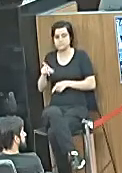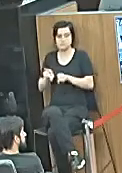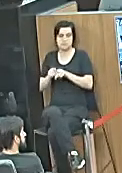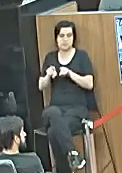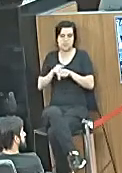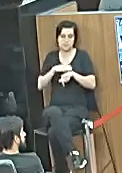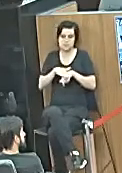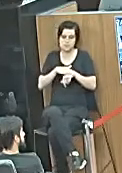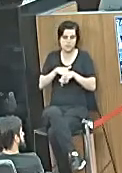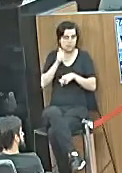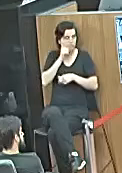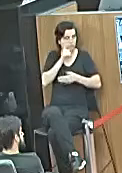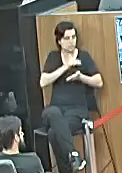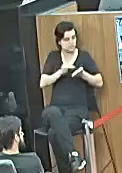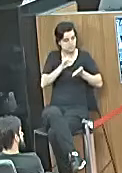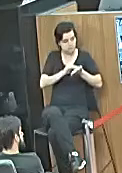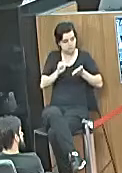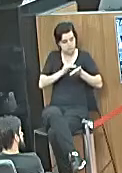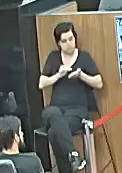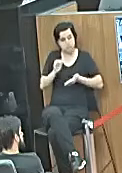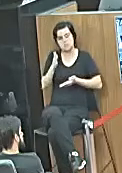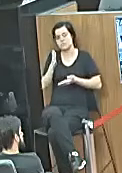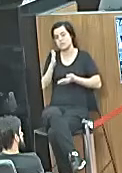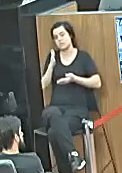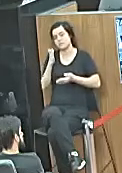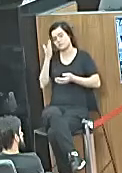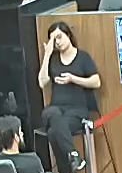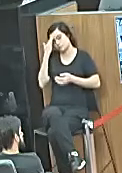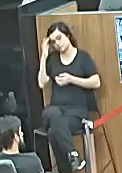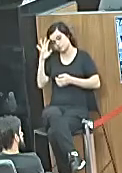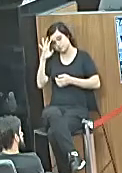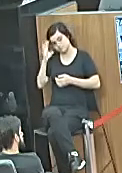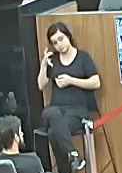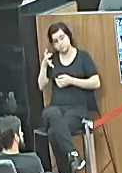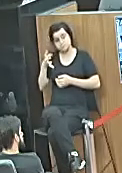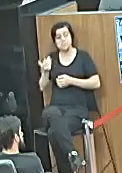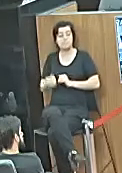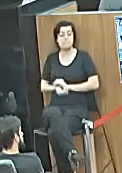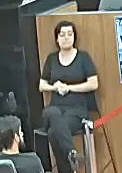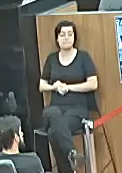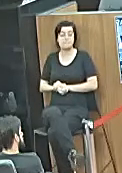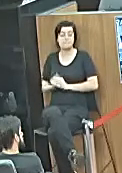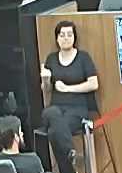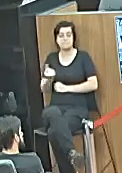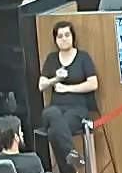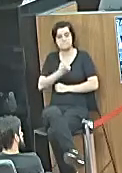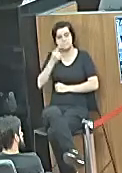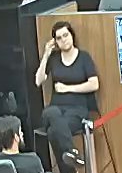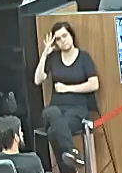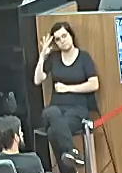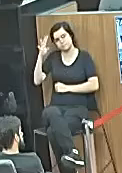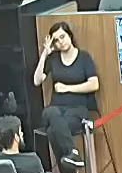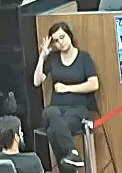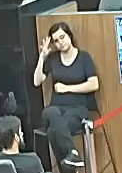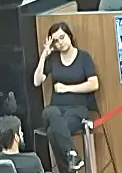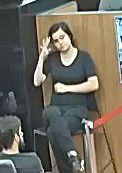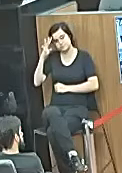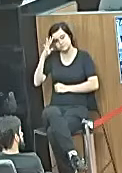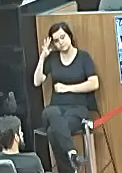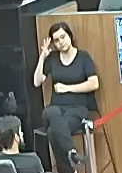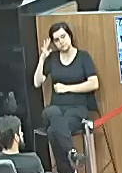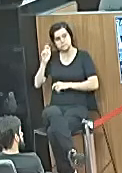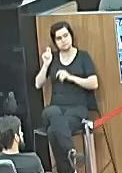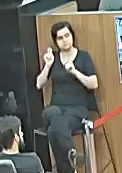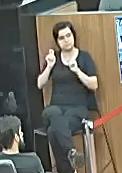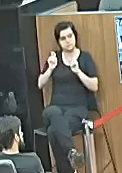que a subsecretária de pessoas a seplag é então a gente a gente imagina que a gente possa